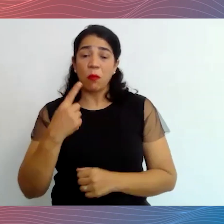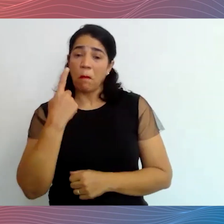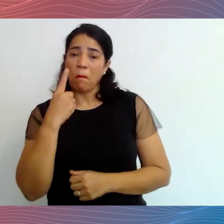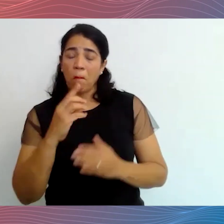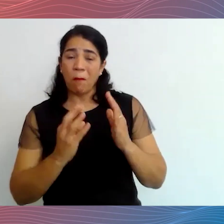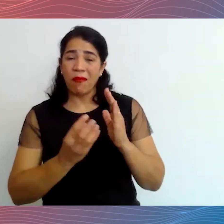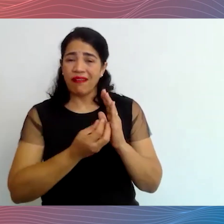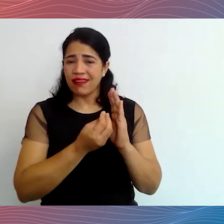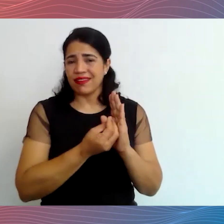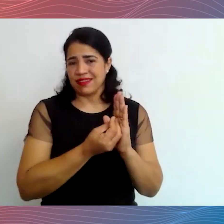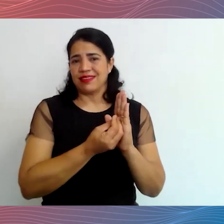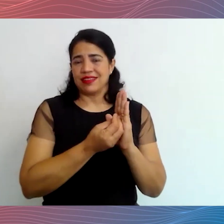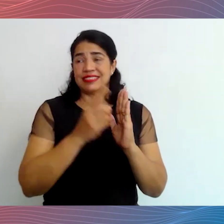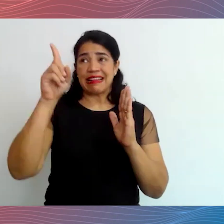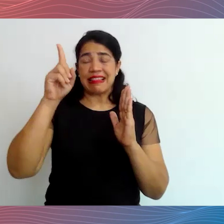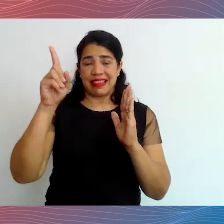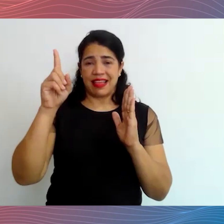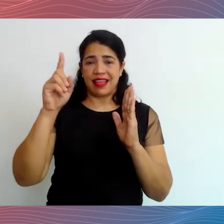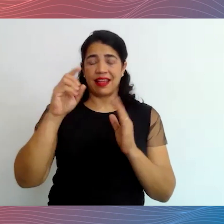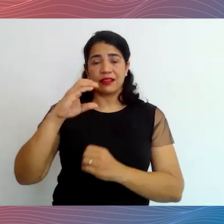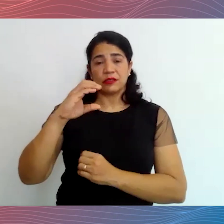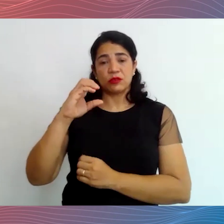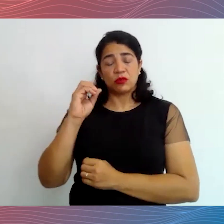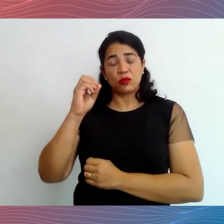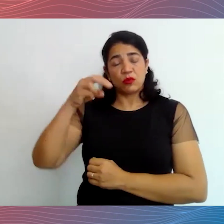temos 600 irmãos,